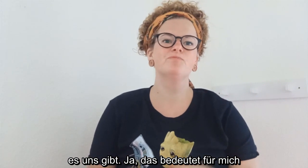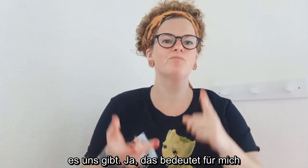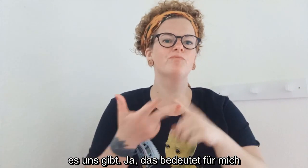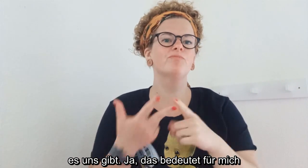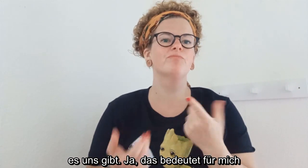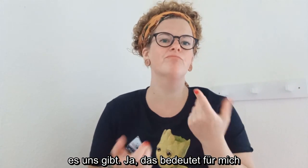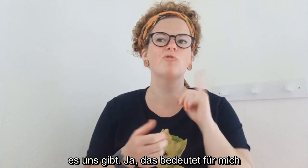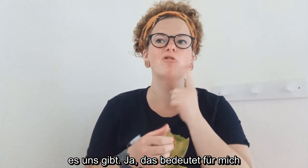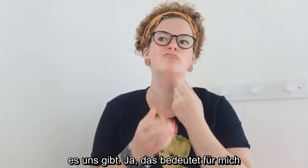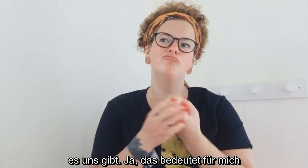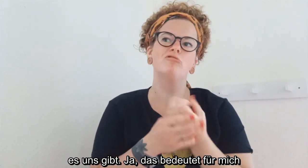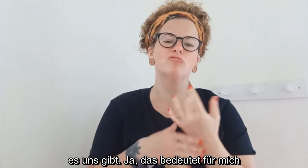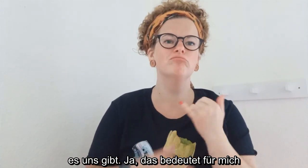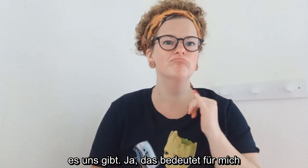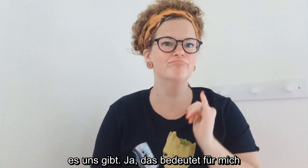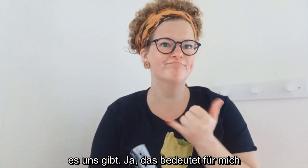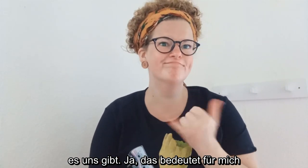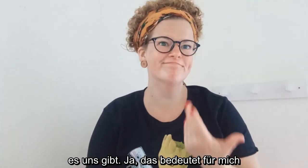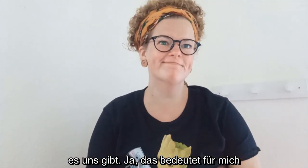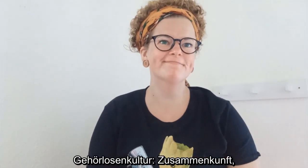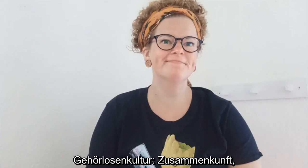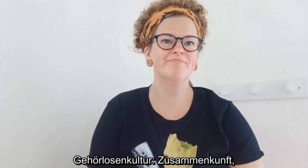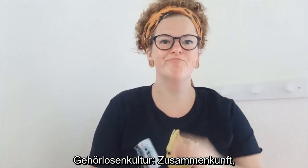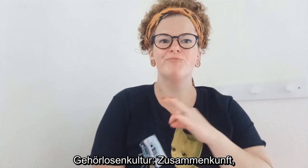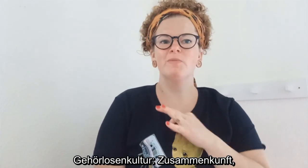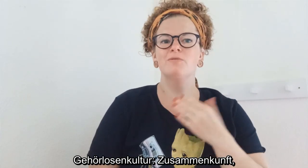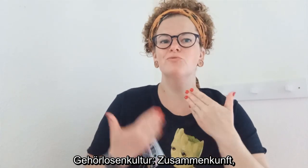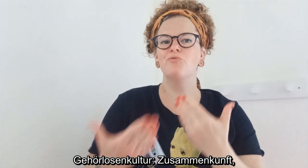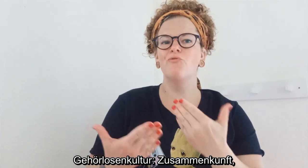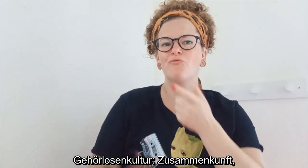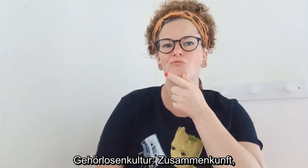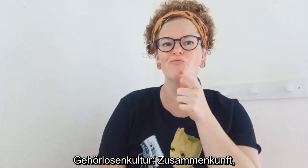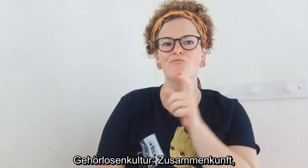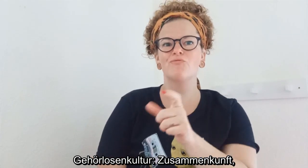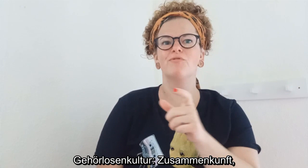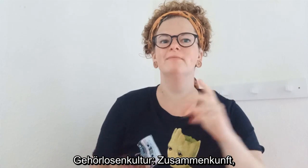Ja Das bedeutet für mich Gehörlosenkultur